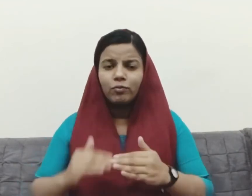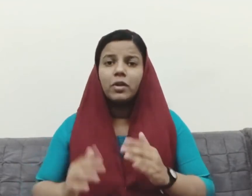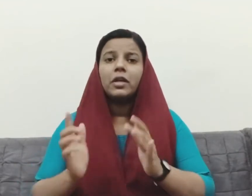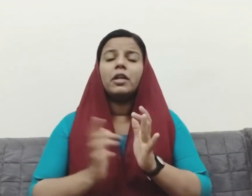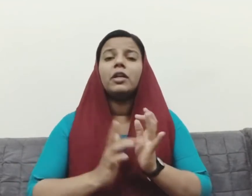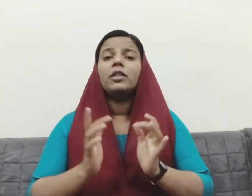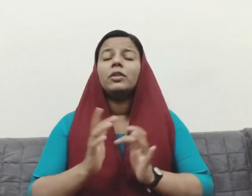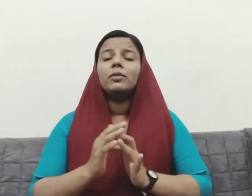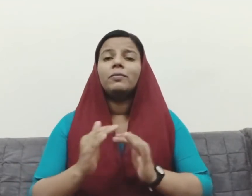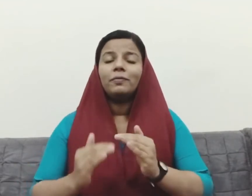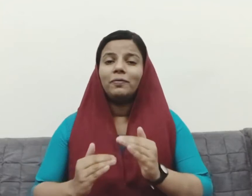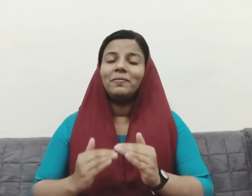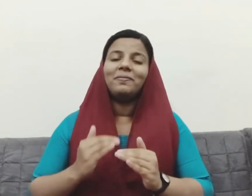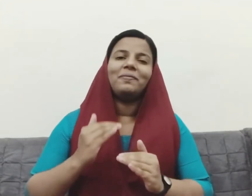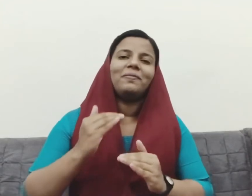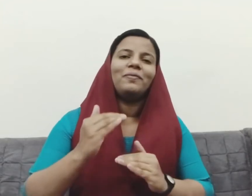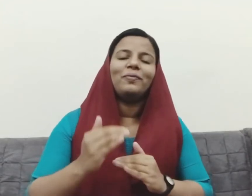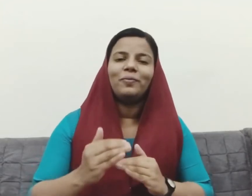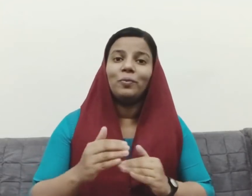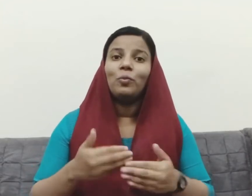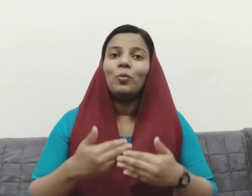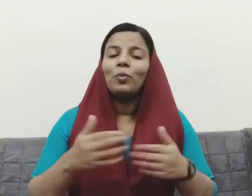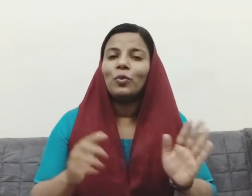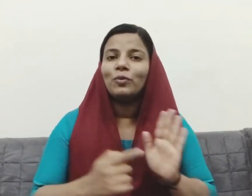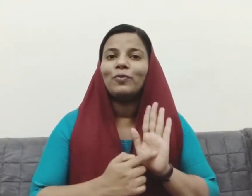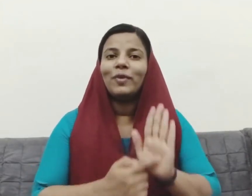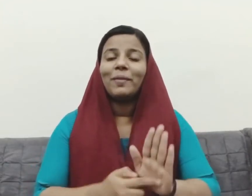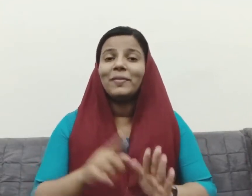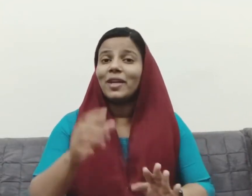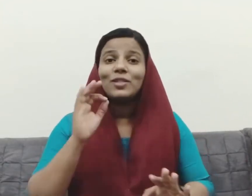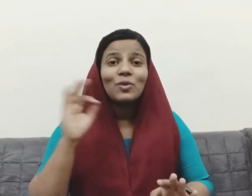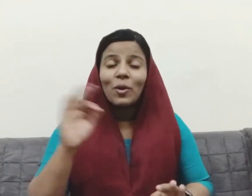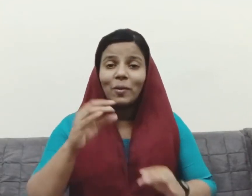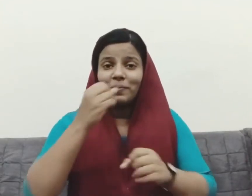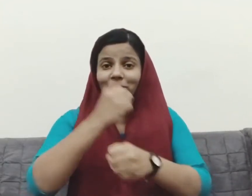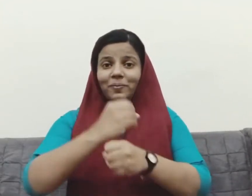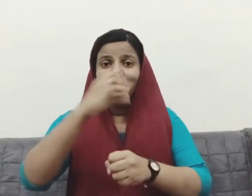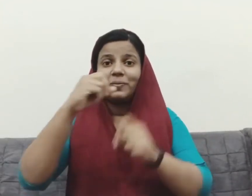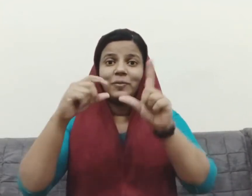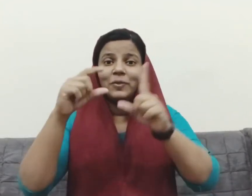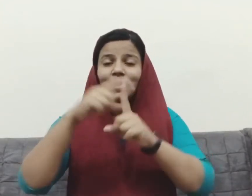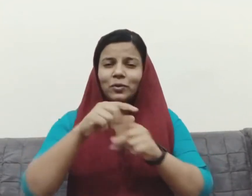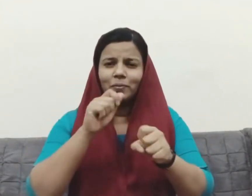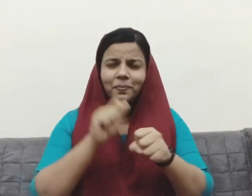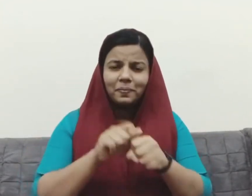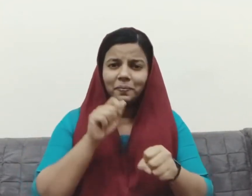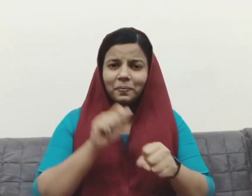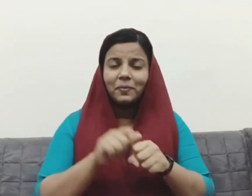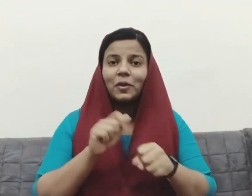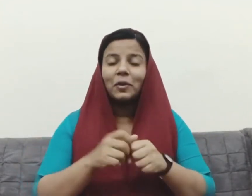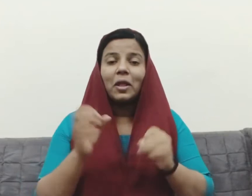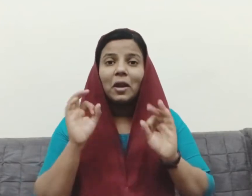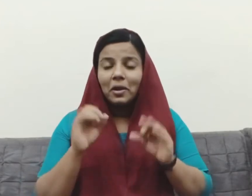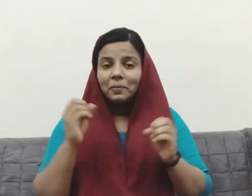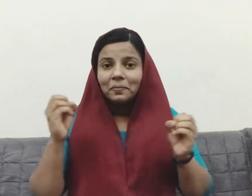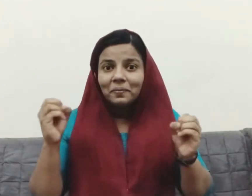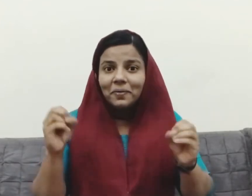ക്രിസ്തു നമ്മളിൽ അമേൻ അമേൻ എന്തു വരുന്നത് പുറത്തു വരും. ഇപ്പോൾ ഒരു പൊന്ന് ഉരുക്കും തോറും അതിൻ്റെ മഹാത്മ്യം പുറത്തു വരുമെന്ന് പറയുന്ന